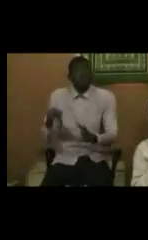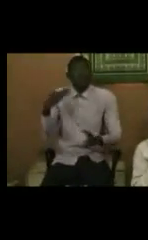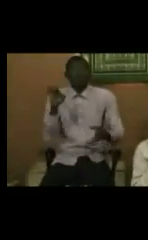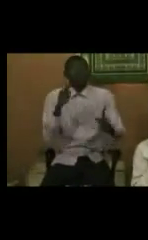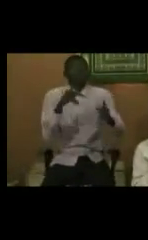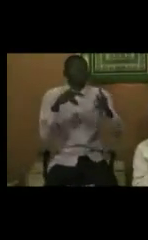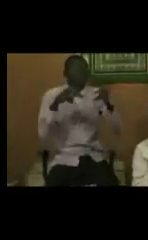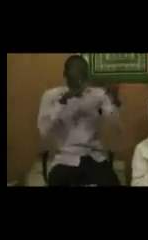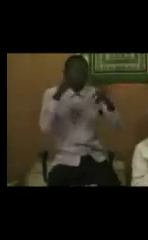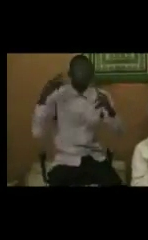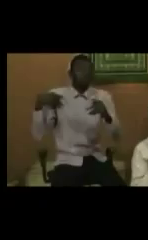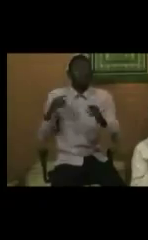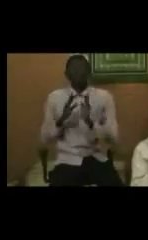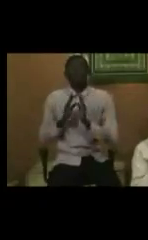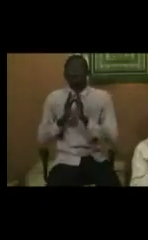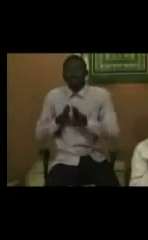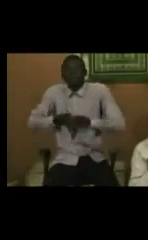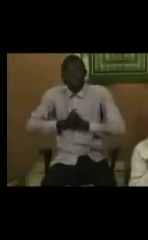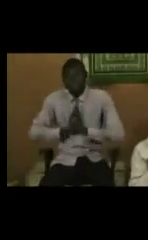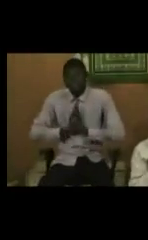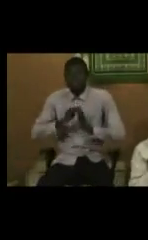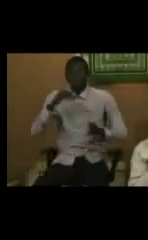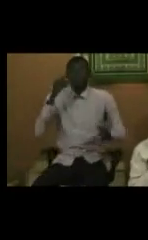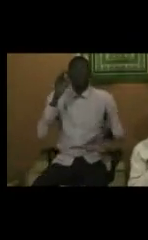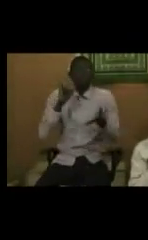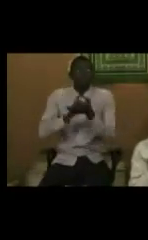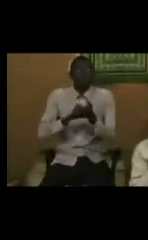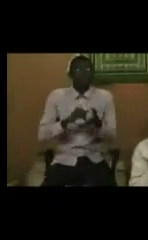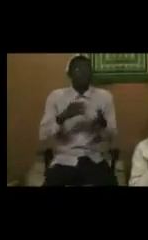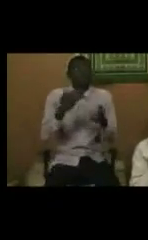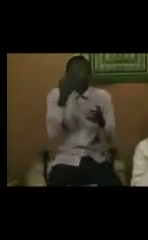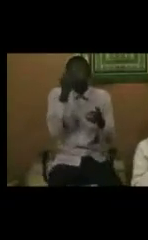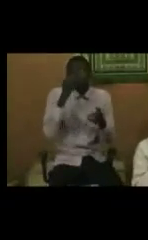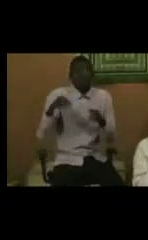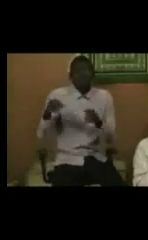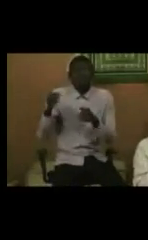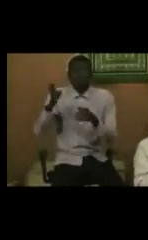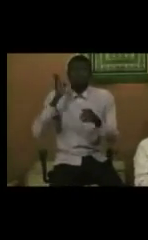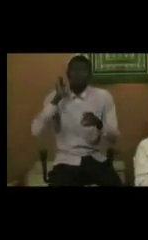sadaqatun sara ni o ta sadaqa Allahu